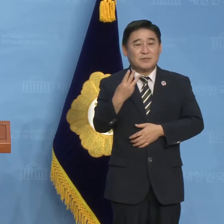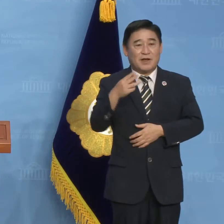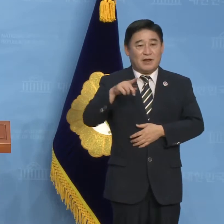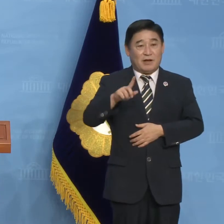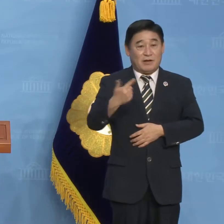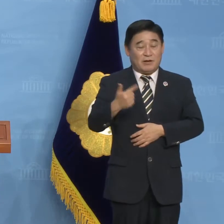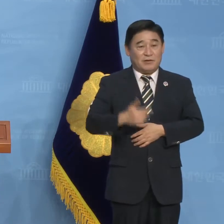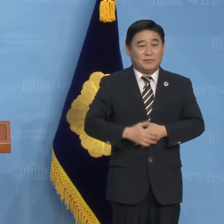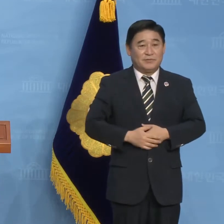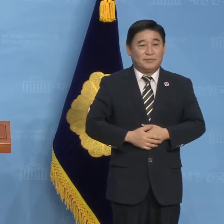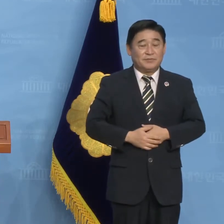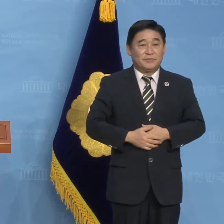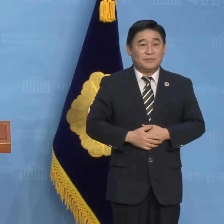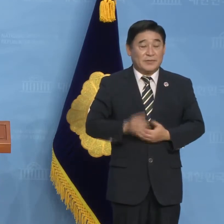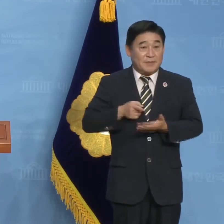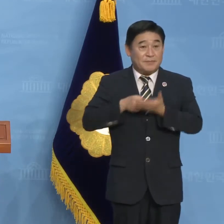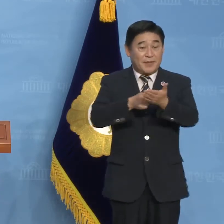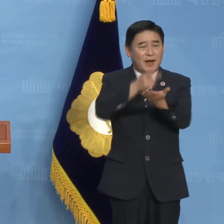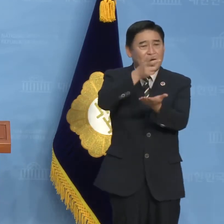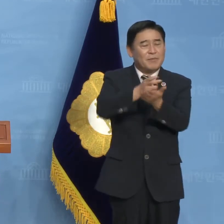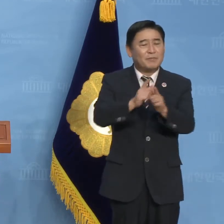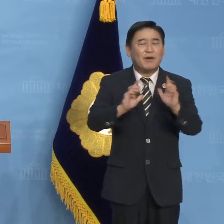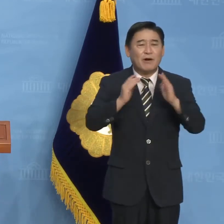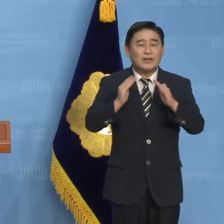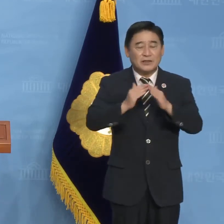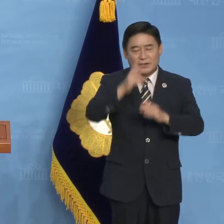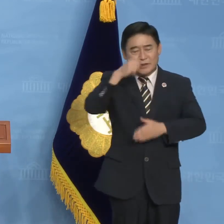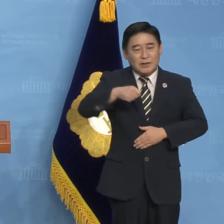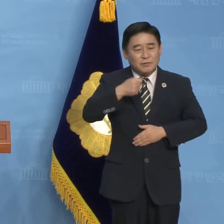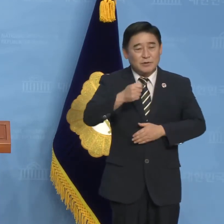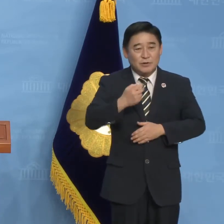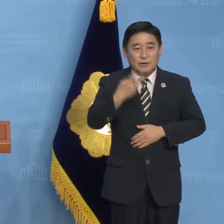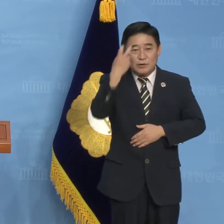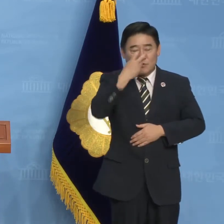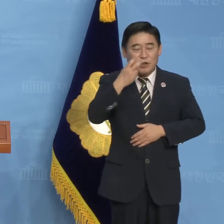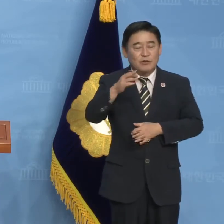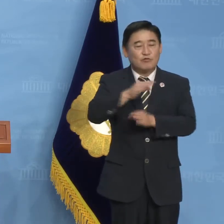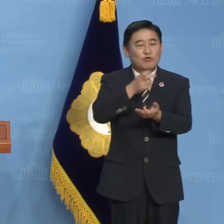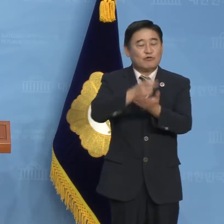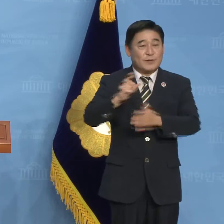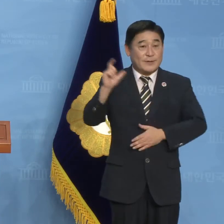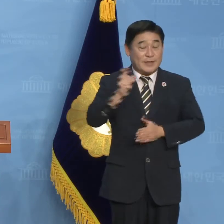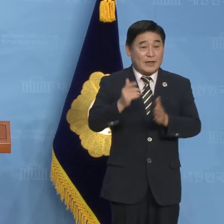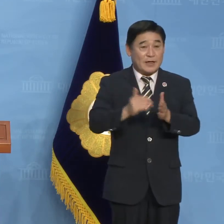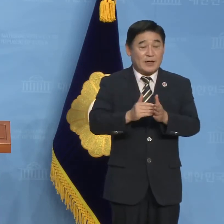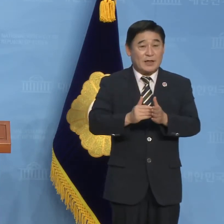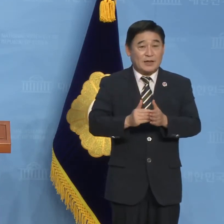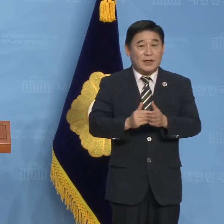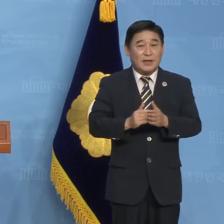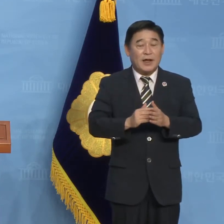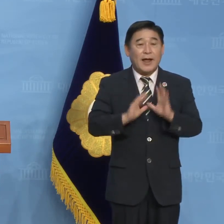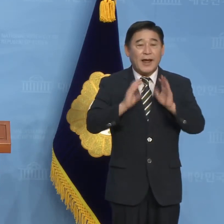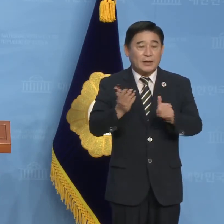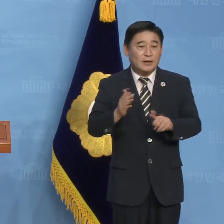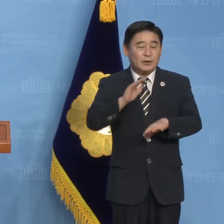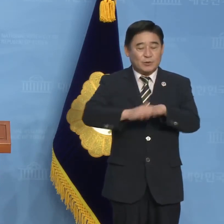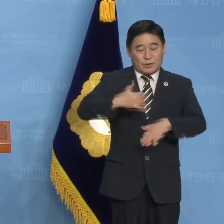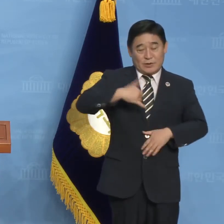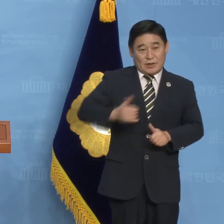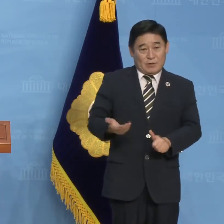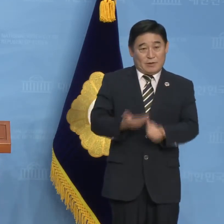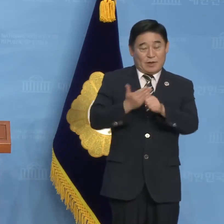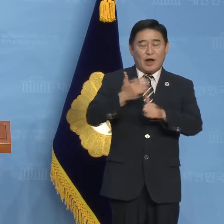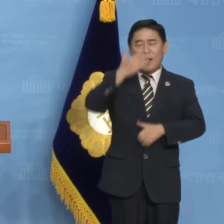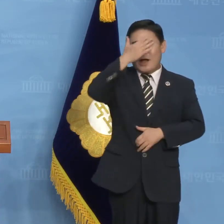123건입니다. 발의된 법안들은 어린이집 급식의 관리 운영 기준 강화, 손자녀를 양육하는 조부모 대상